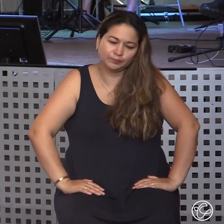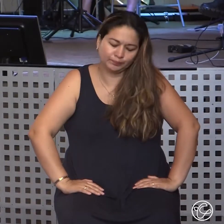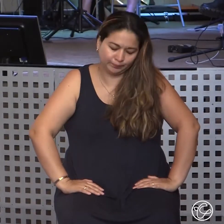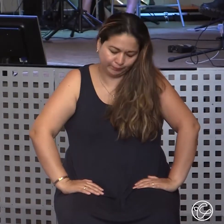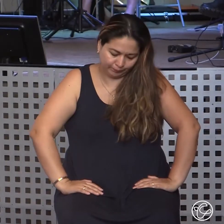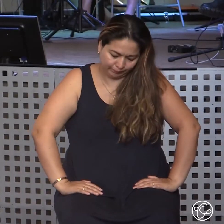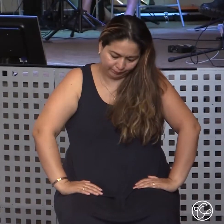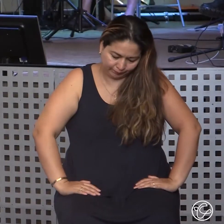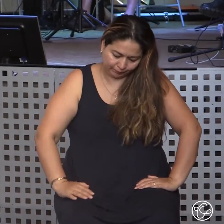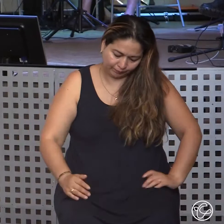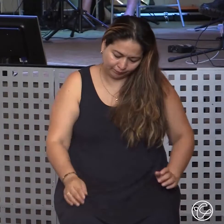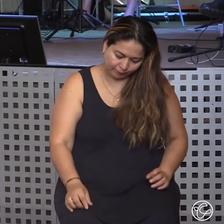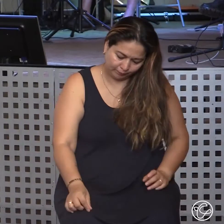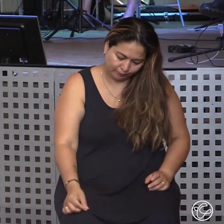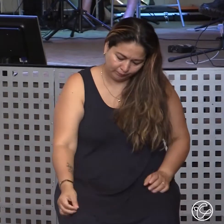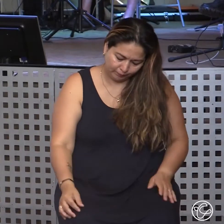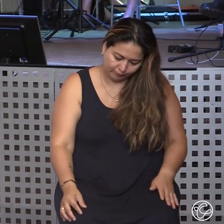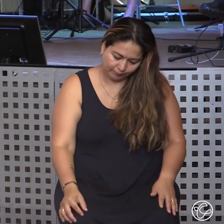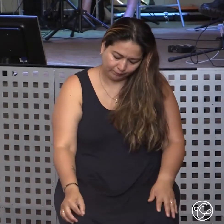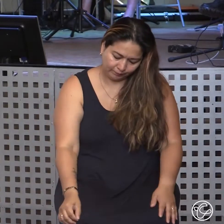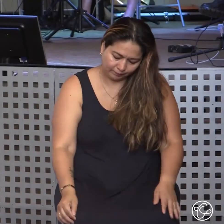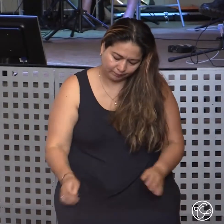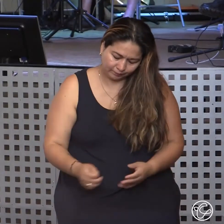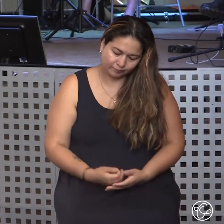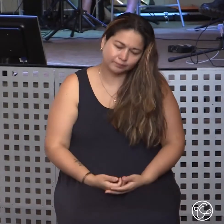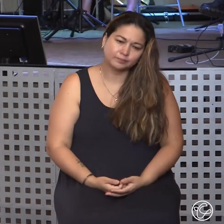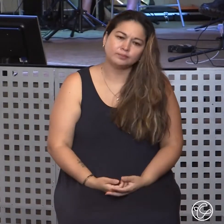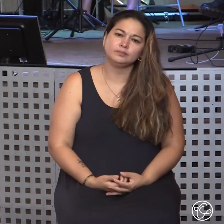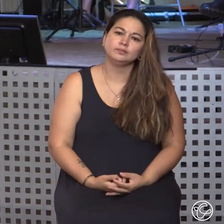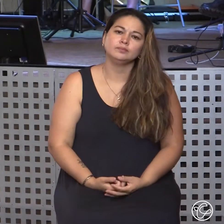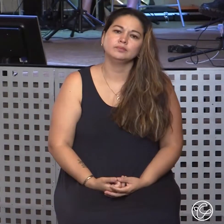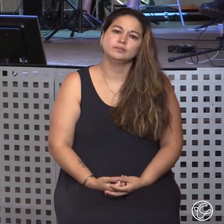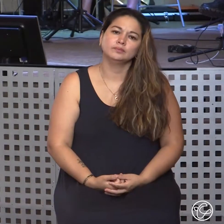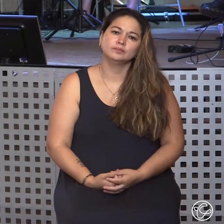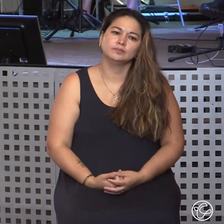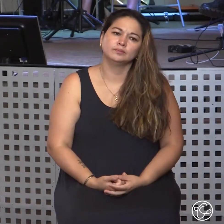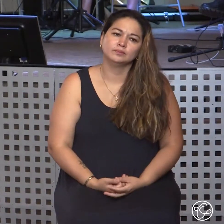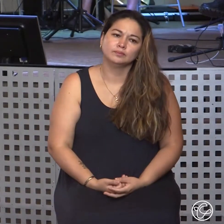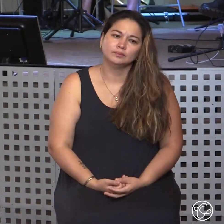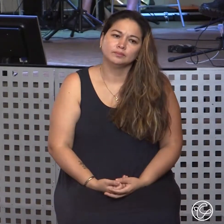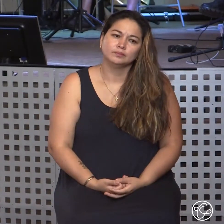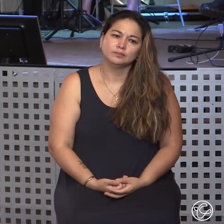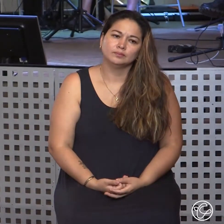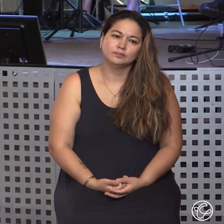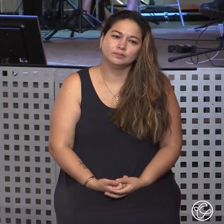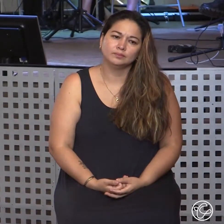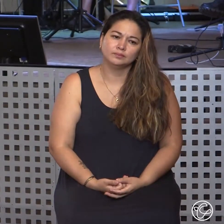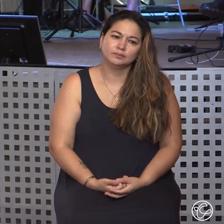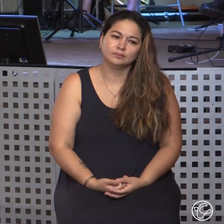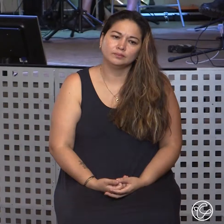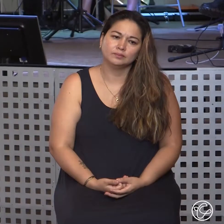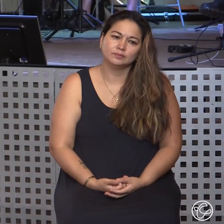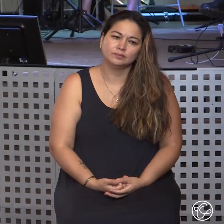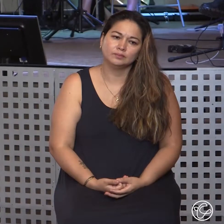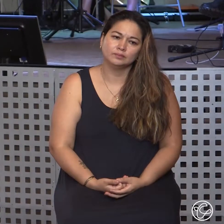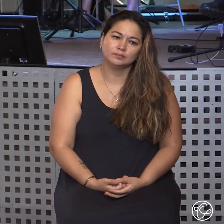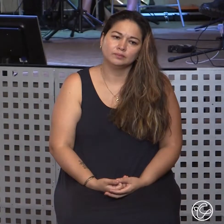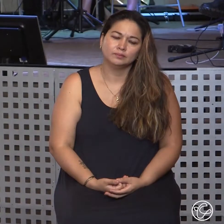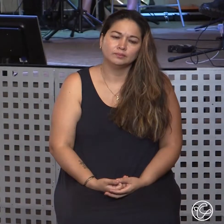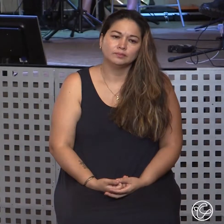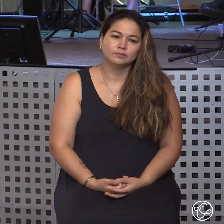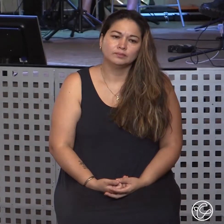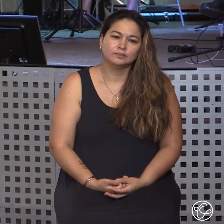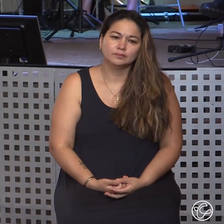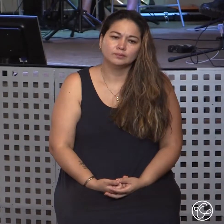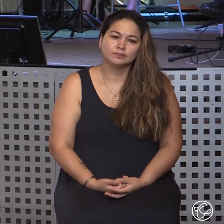¿Sí? Bien. Aquí habla acerca de eso. Fijaros, dice, y